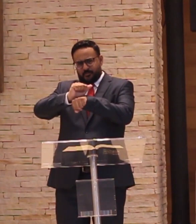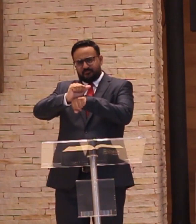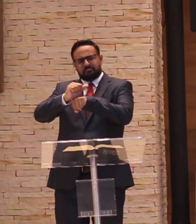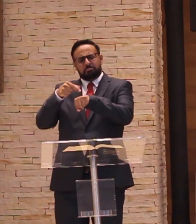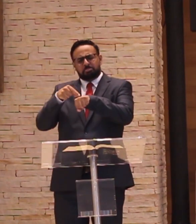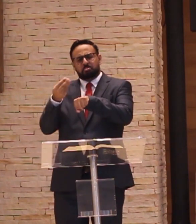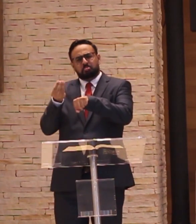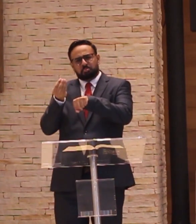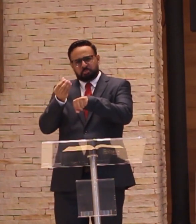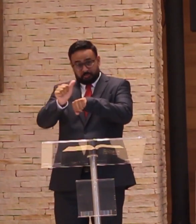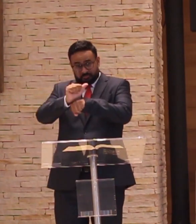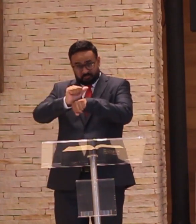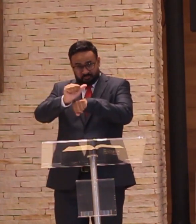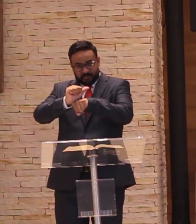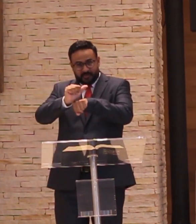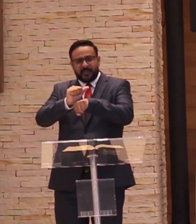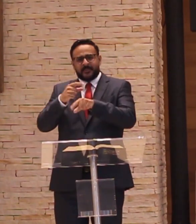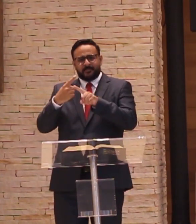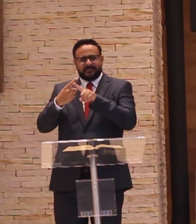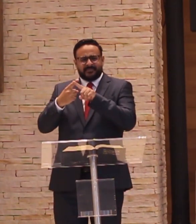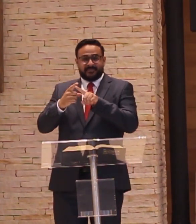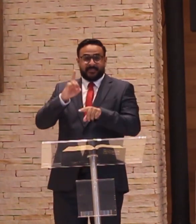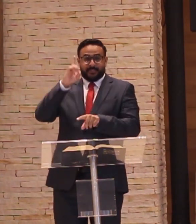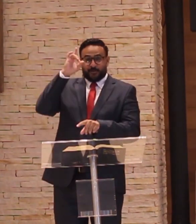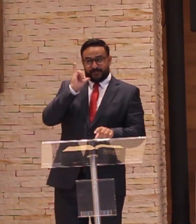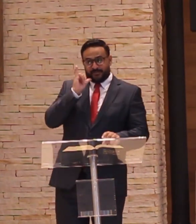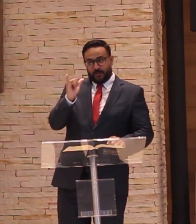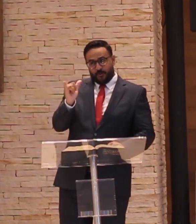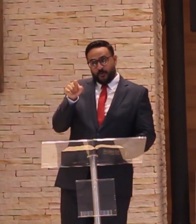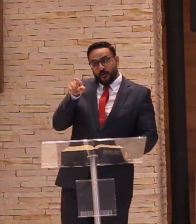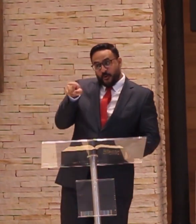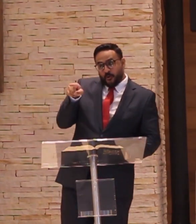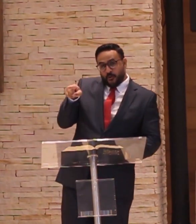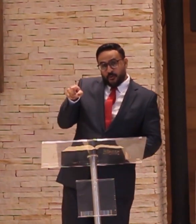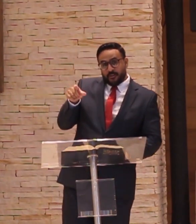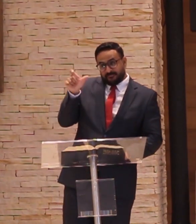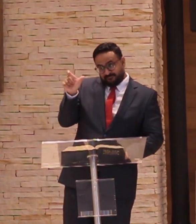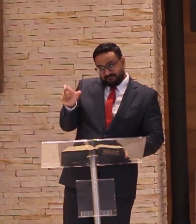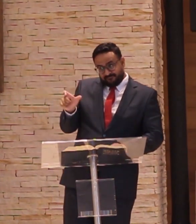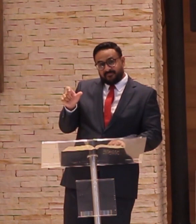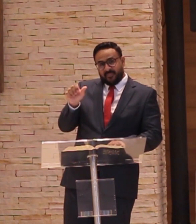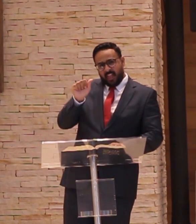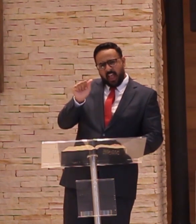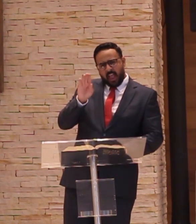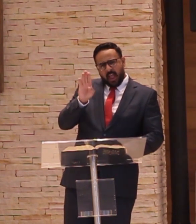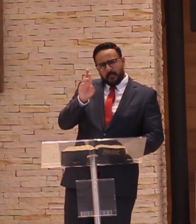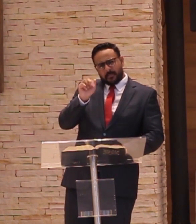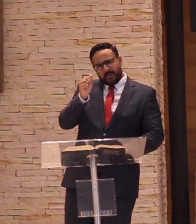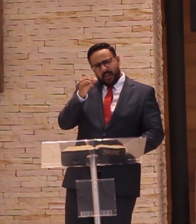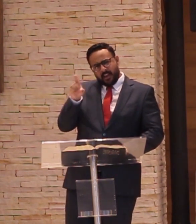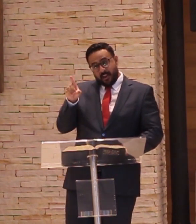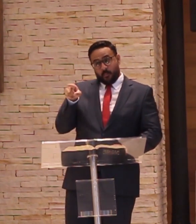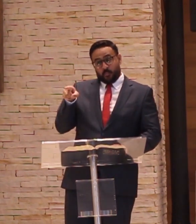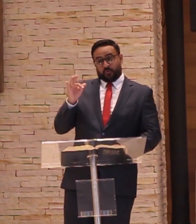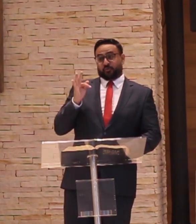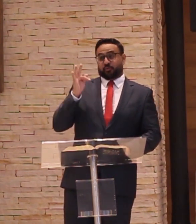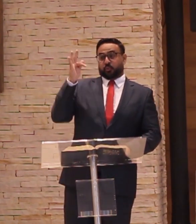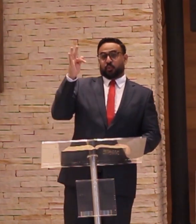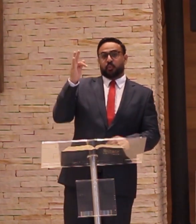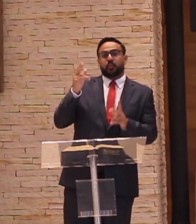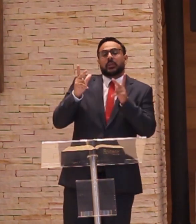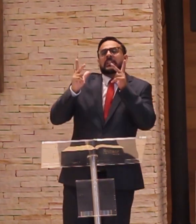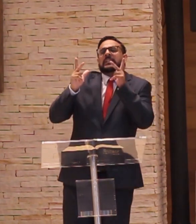pessoal dele é este, e Abraão, ele recebeu esse sinal porque a